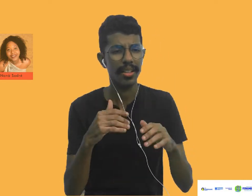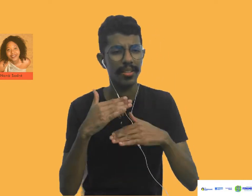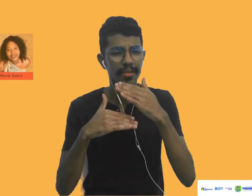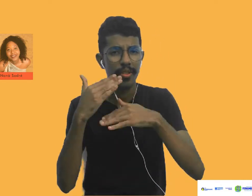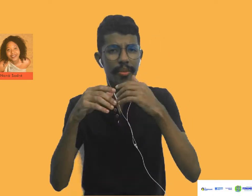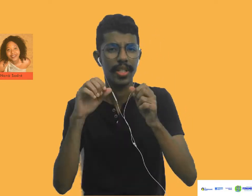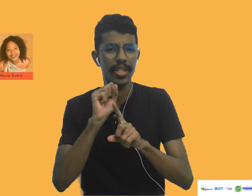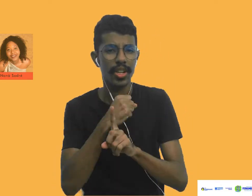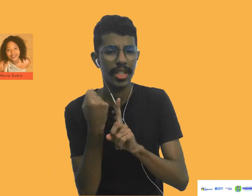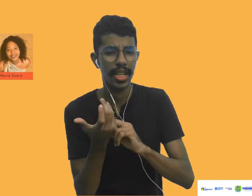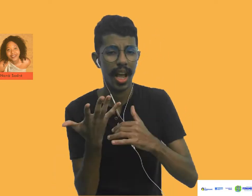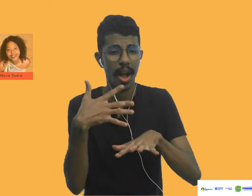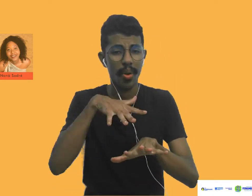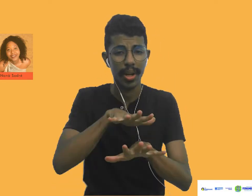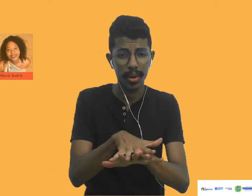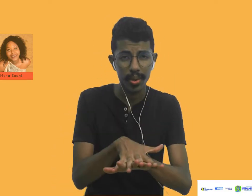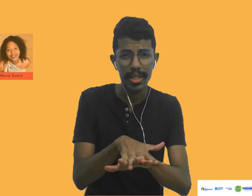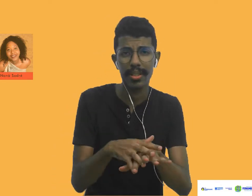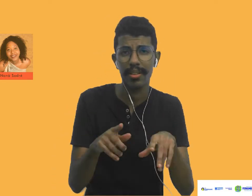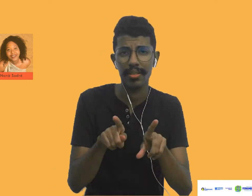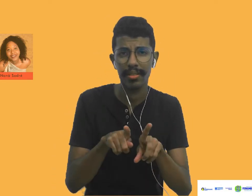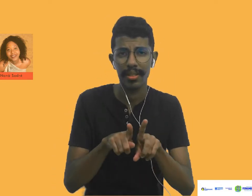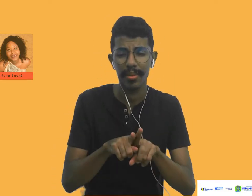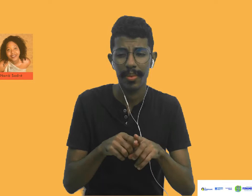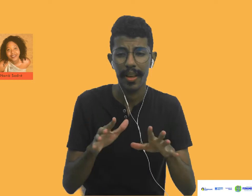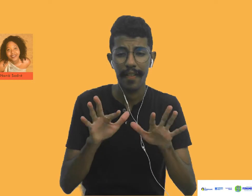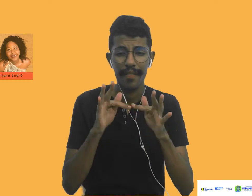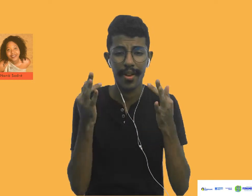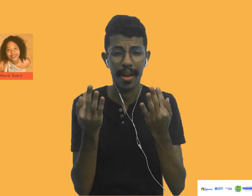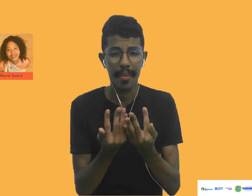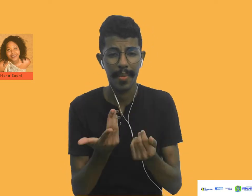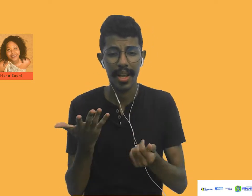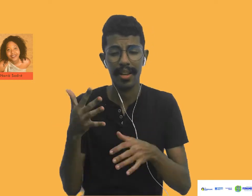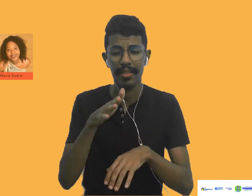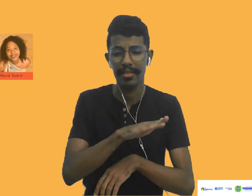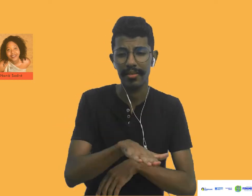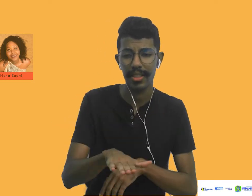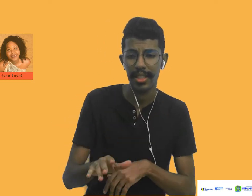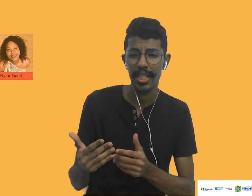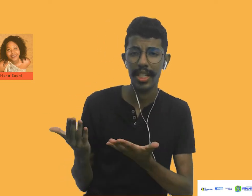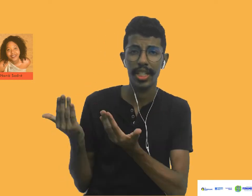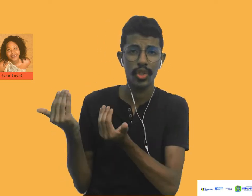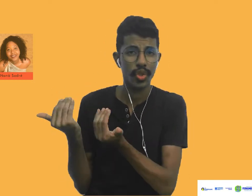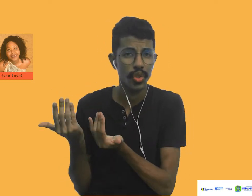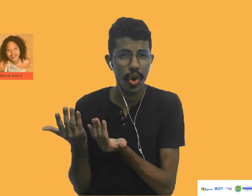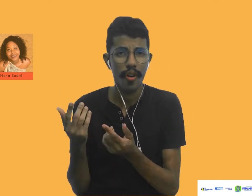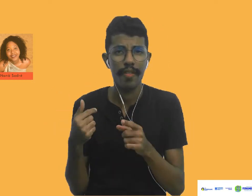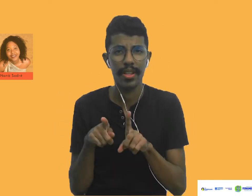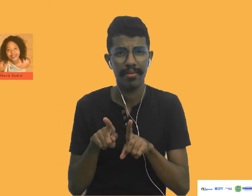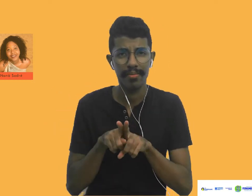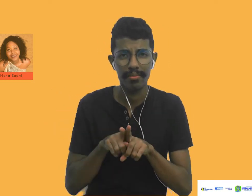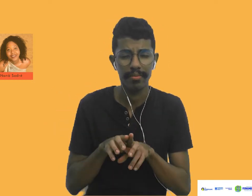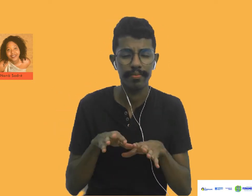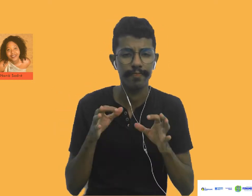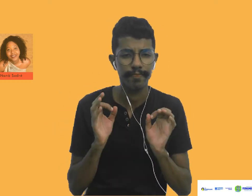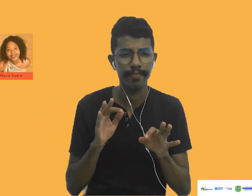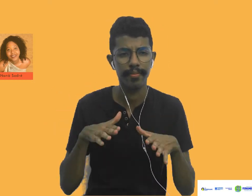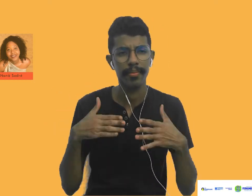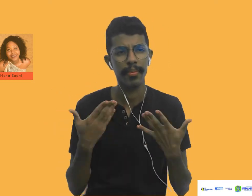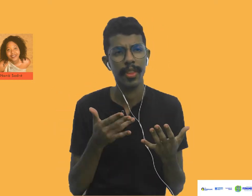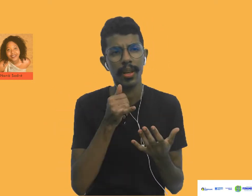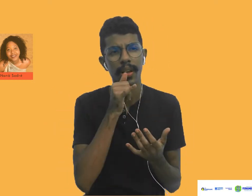desenvolvimento social. Né, da inclusão, né, tanto das famílias como das crianças, como dos